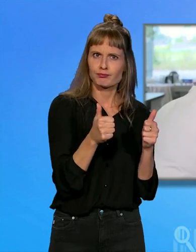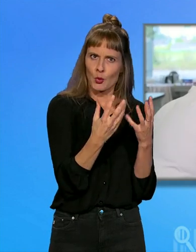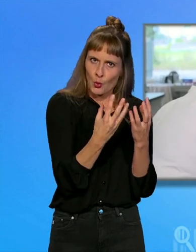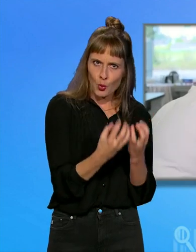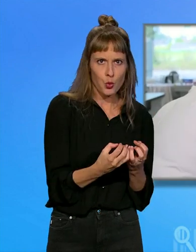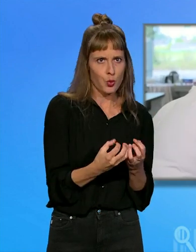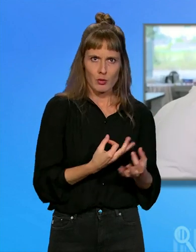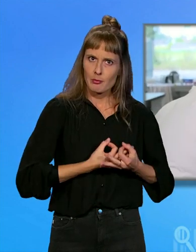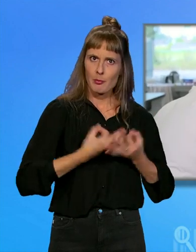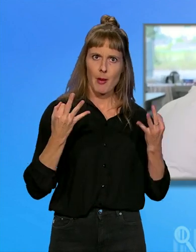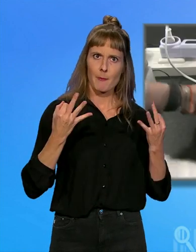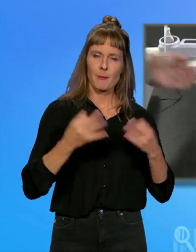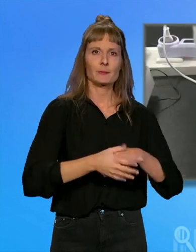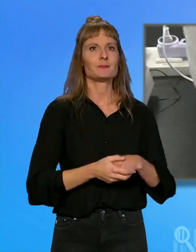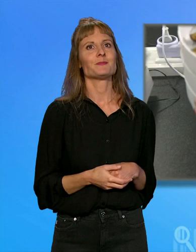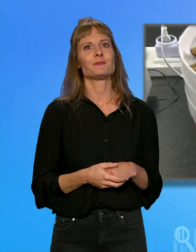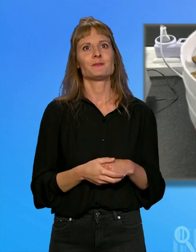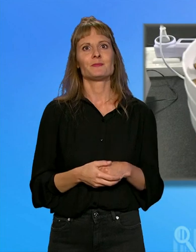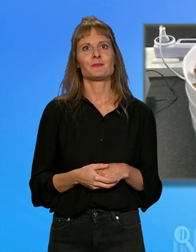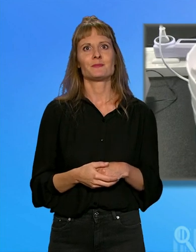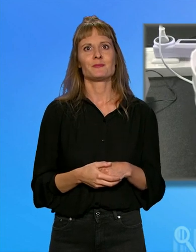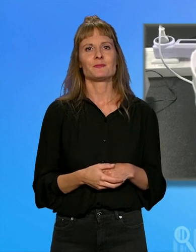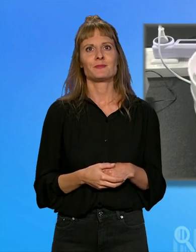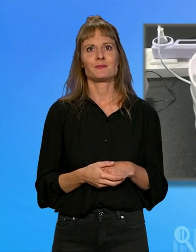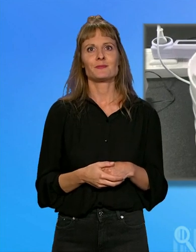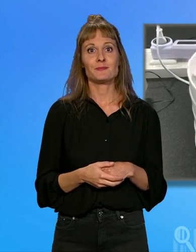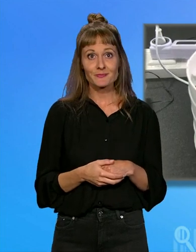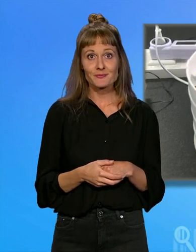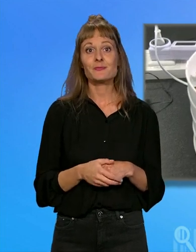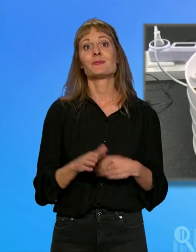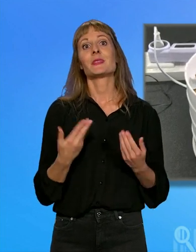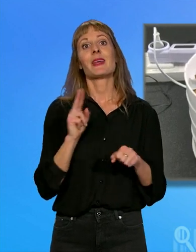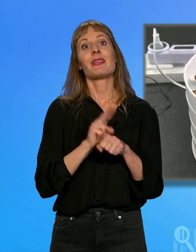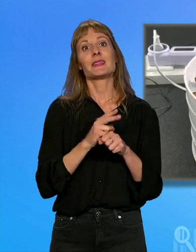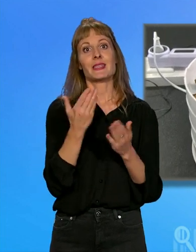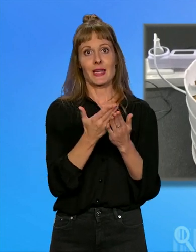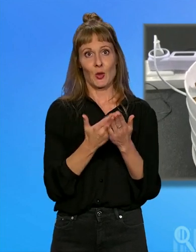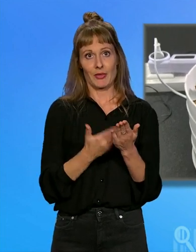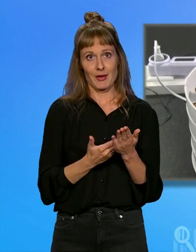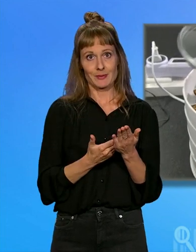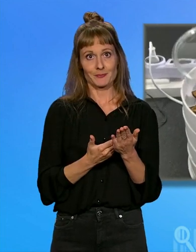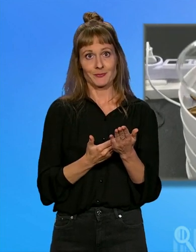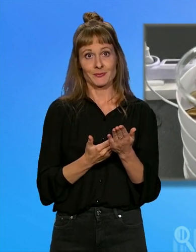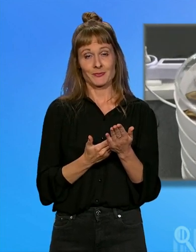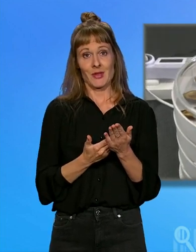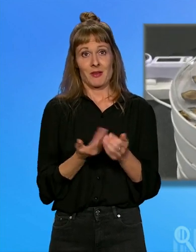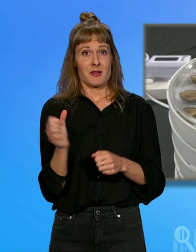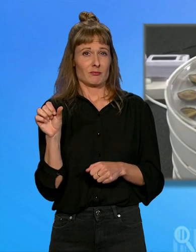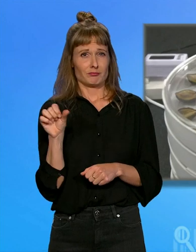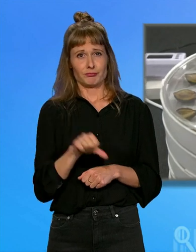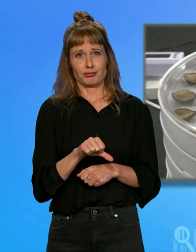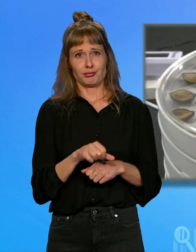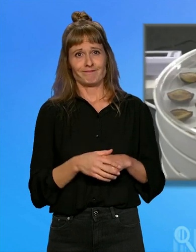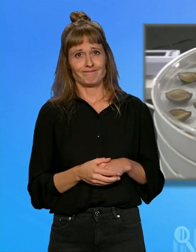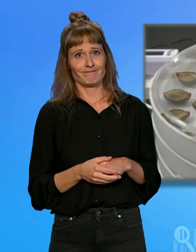gut. Super. Ja. Die Testresultate. Am schlechtesten bewerteten die Testerinnen